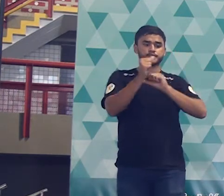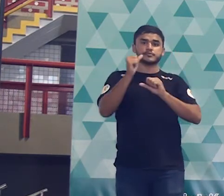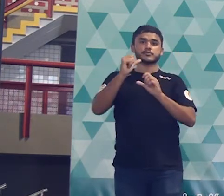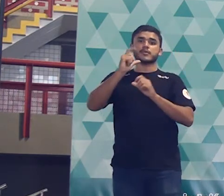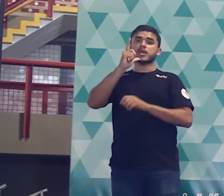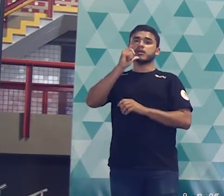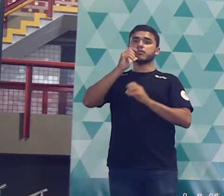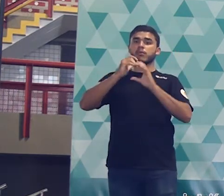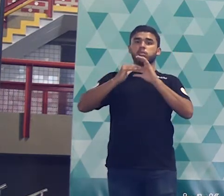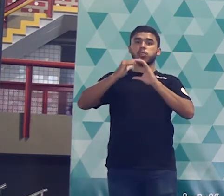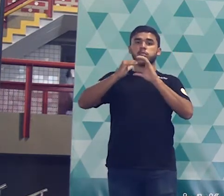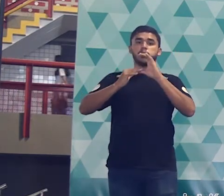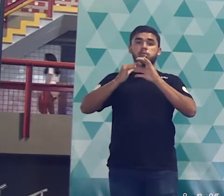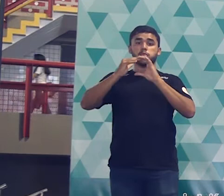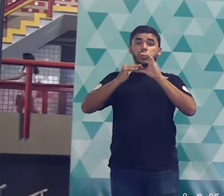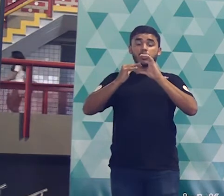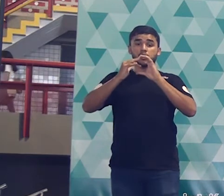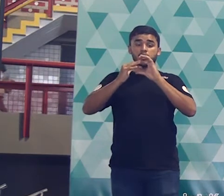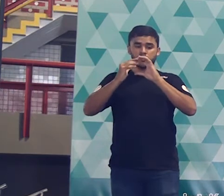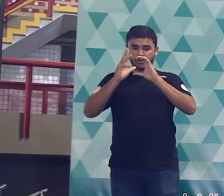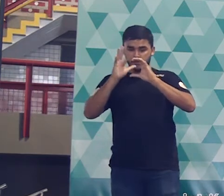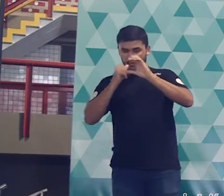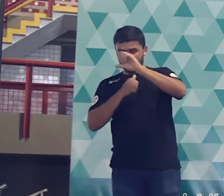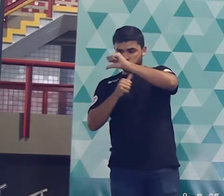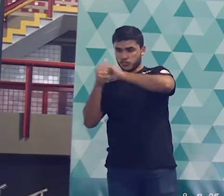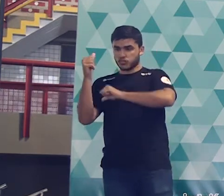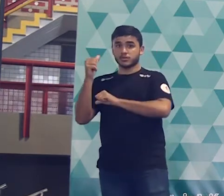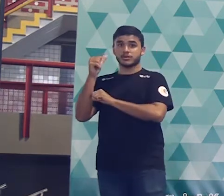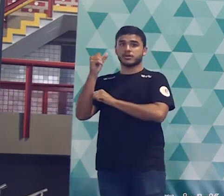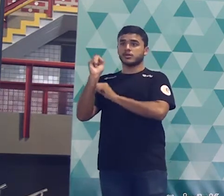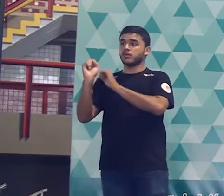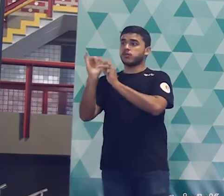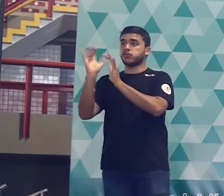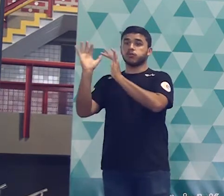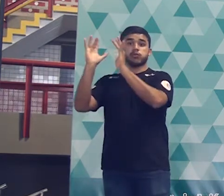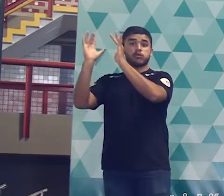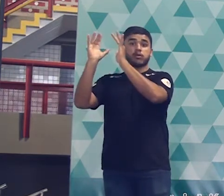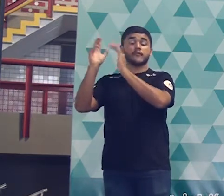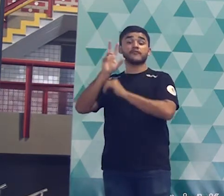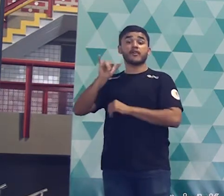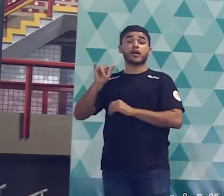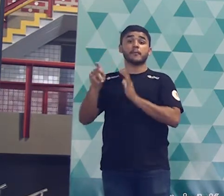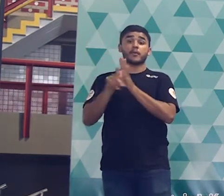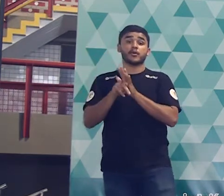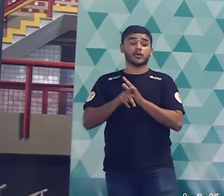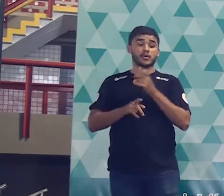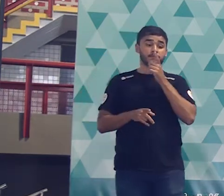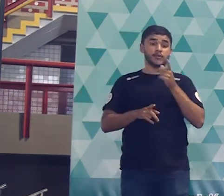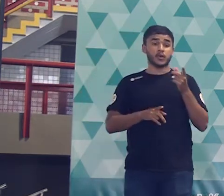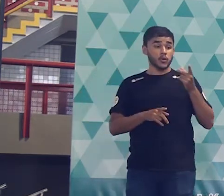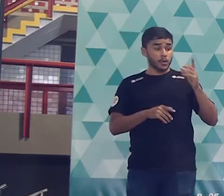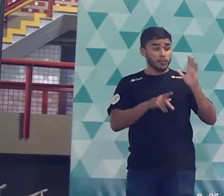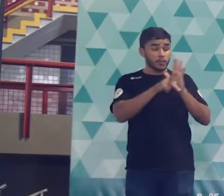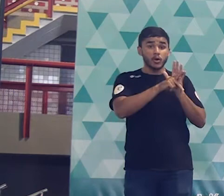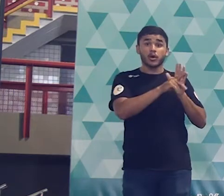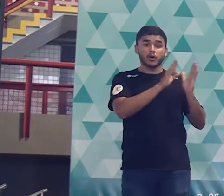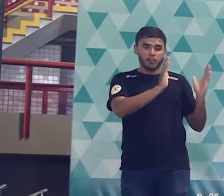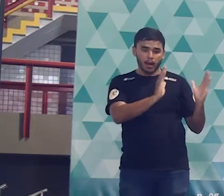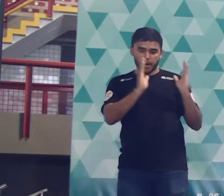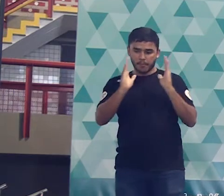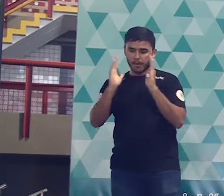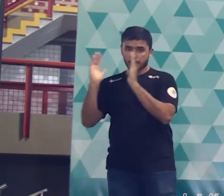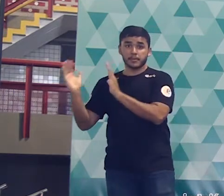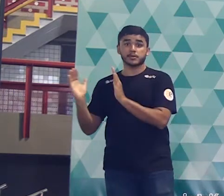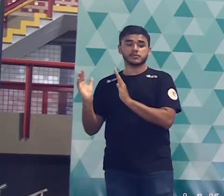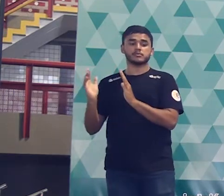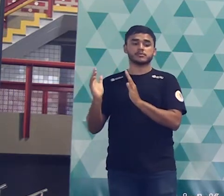a estrutura física. Você saiu do estado físico sólido, foi para o estado físico líquido, e do estado físico líquido